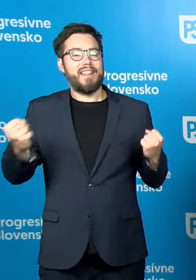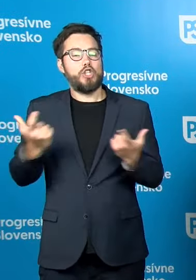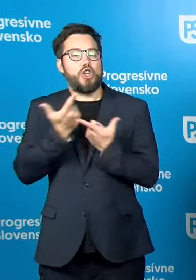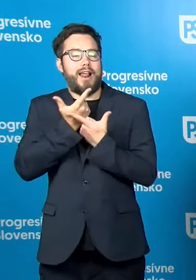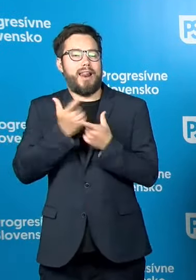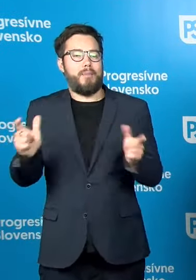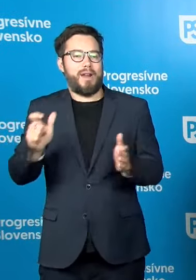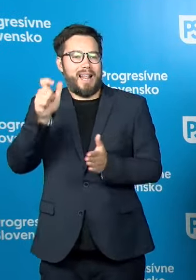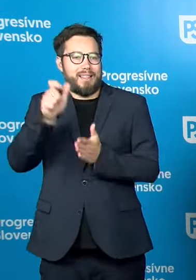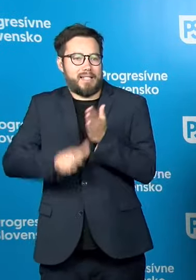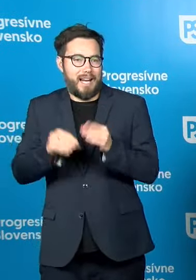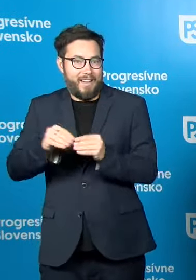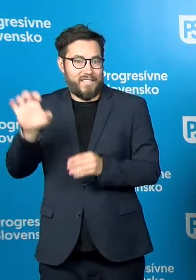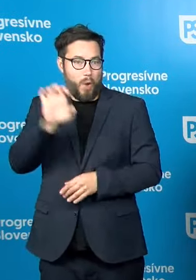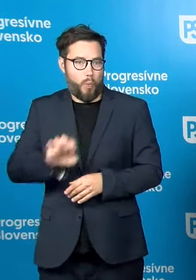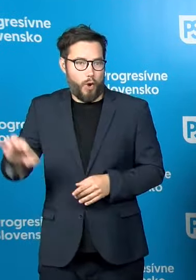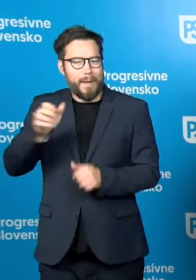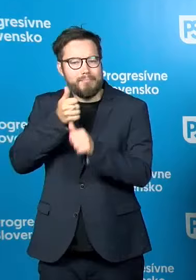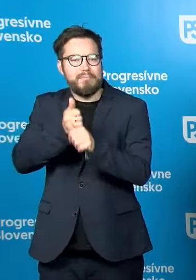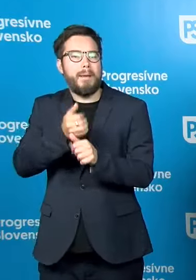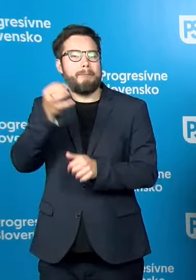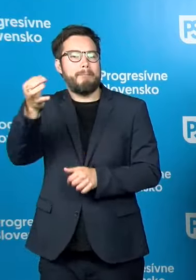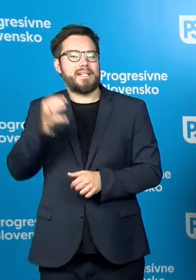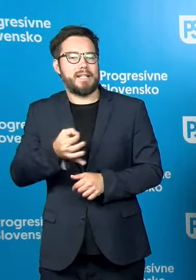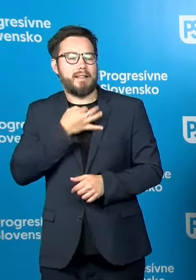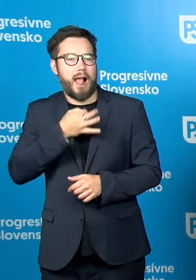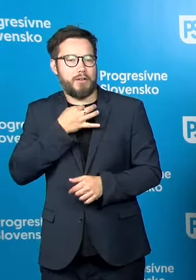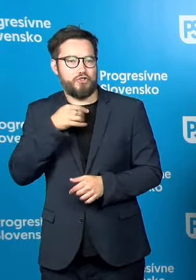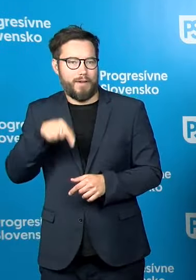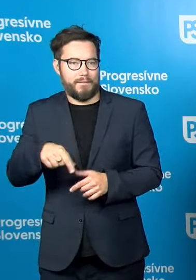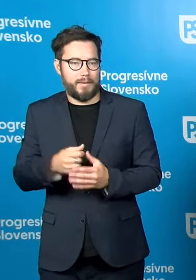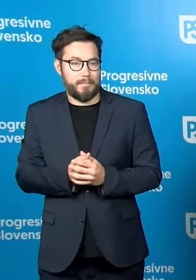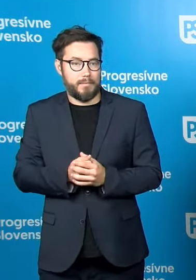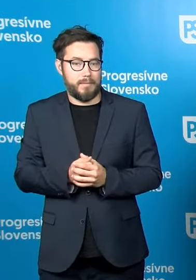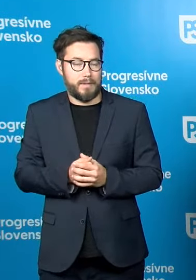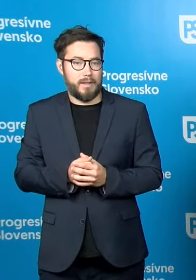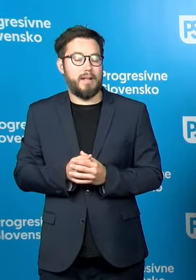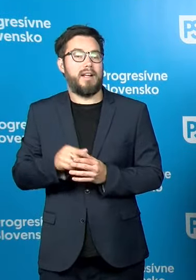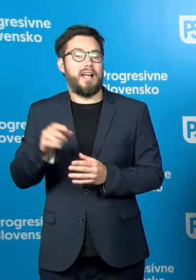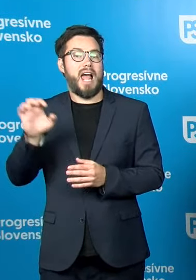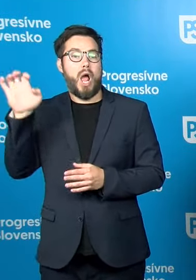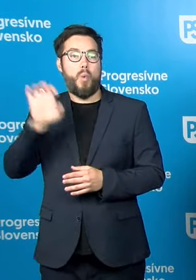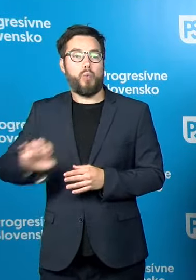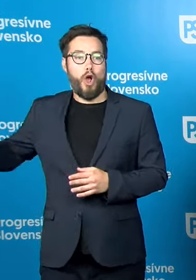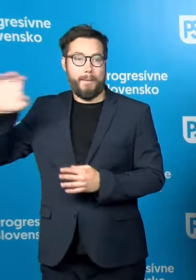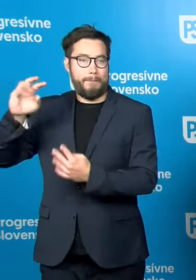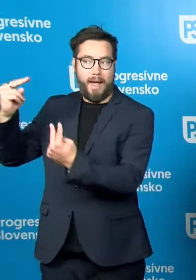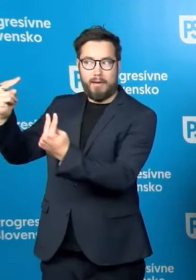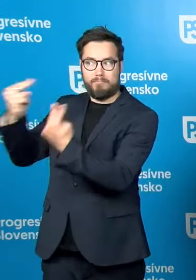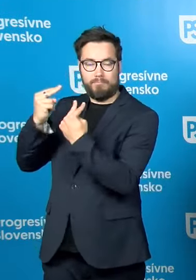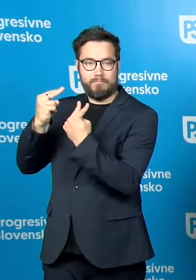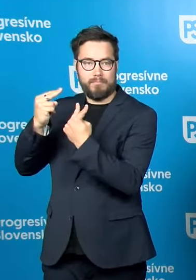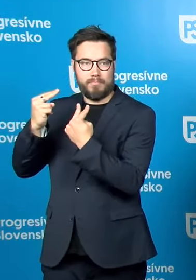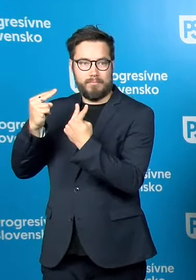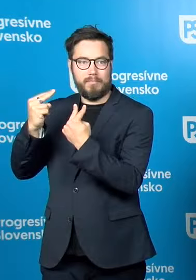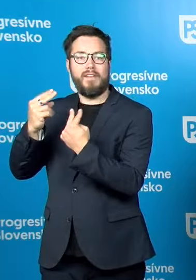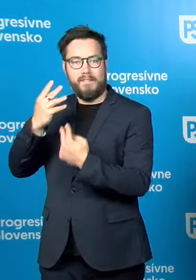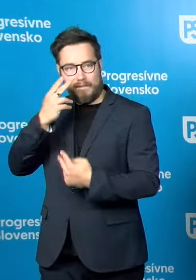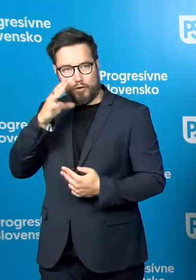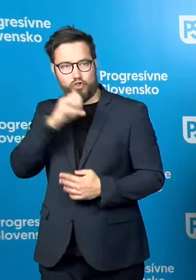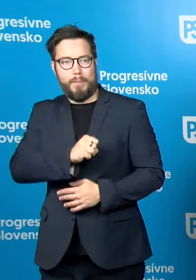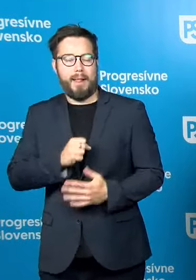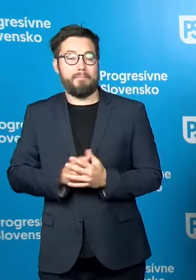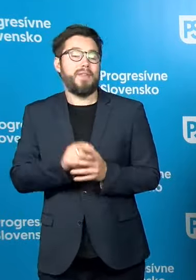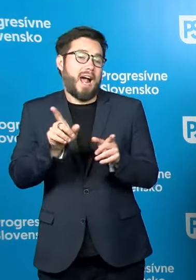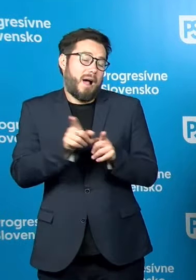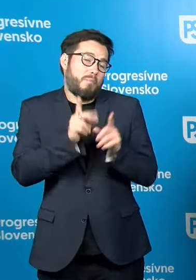hlasov. Tento výsledok tu na Slovensku zaznamenala celá Európa. Ale možno ešte dôležitejší signál je